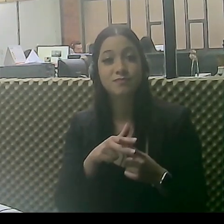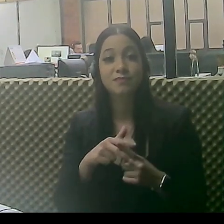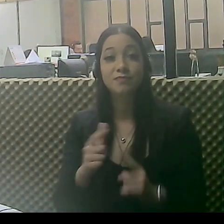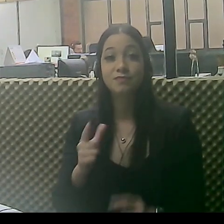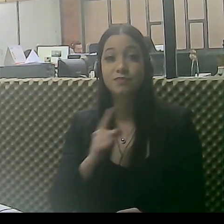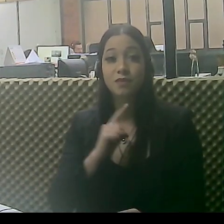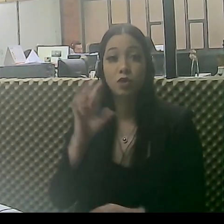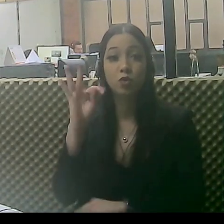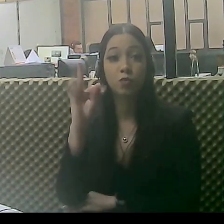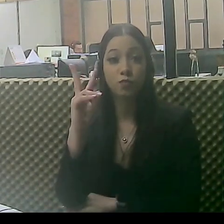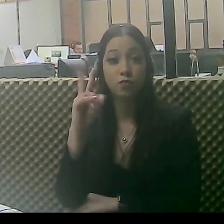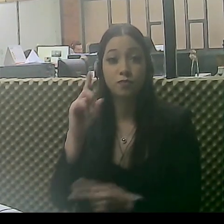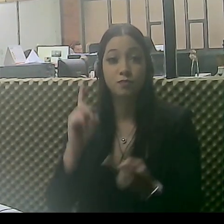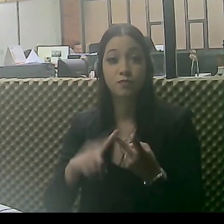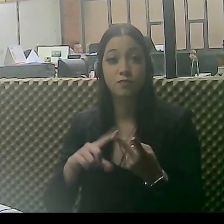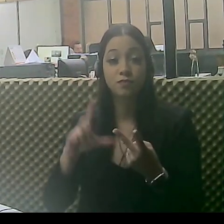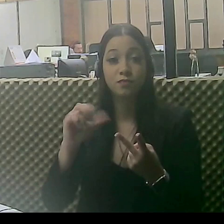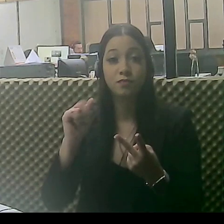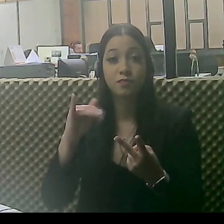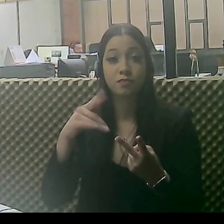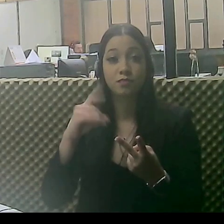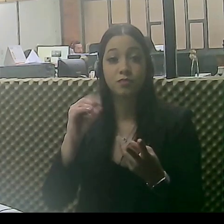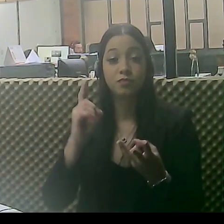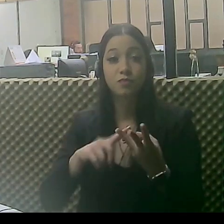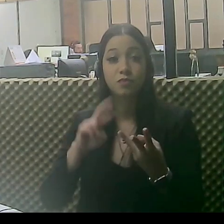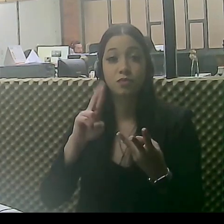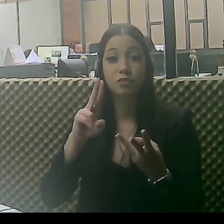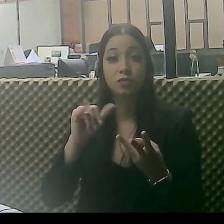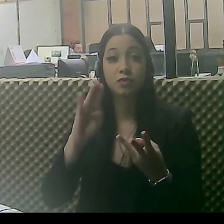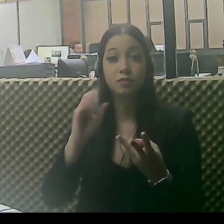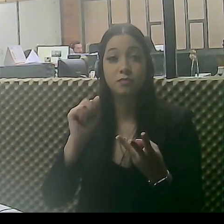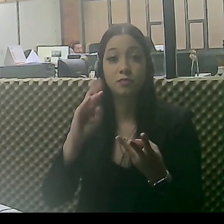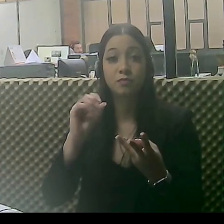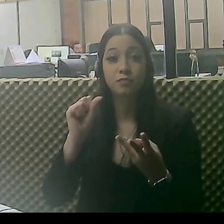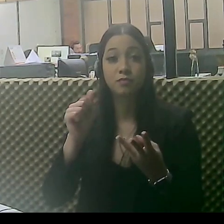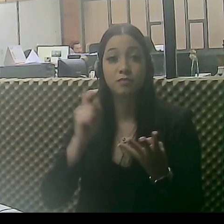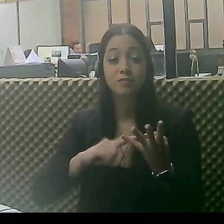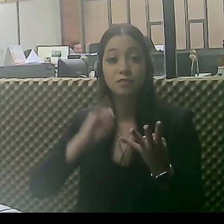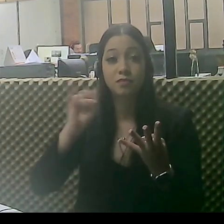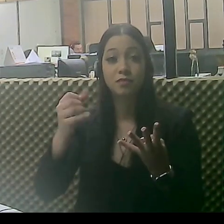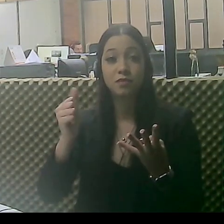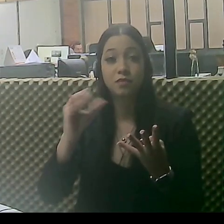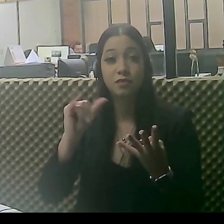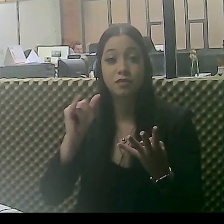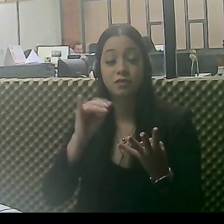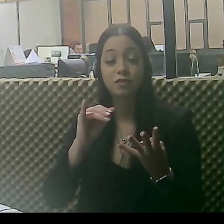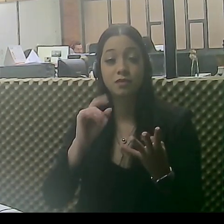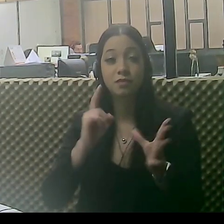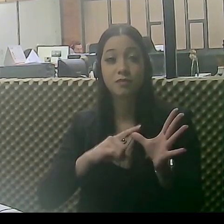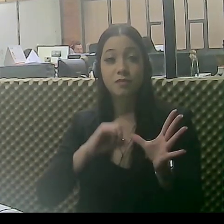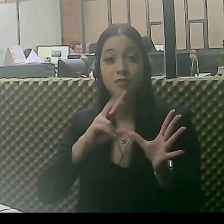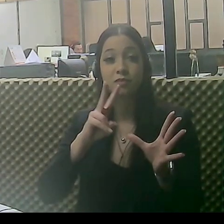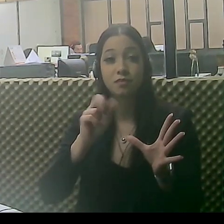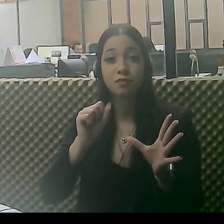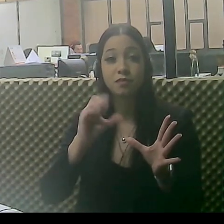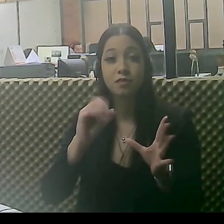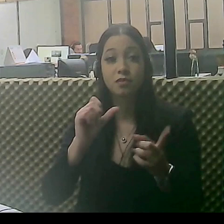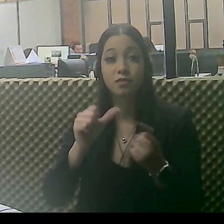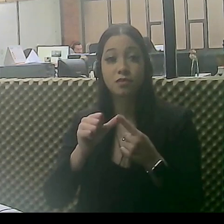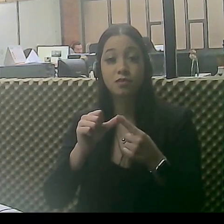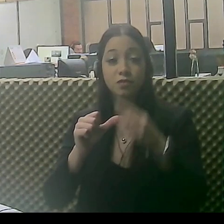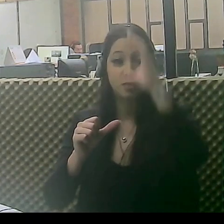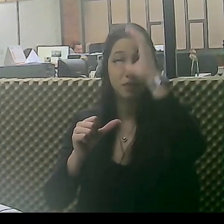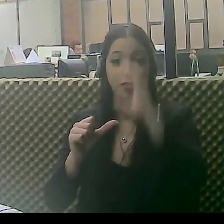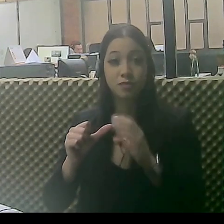estão a Tubal Vilela, Clarimundo Carneiro, Rui Barbosa, Professor Jaci de Assis, Vasco Gifone, Praça